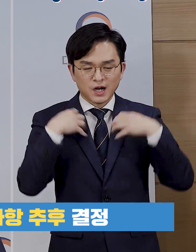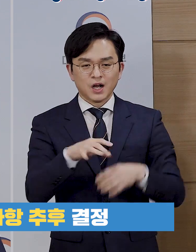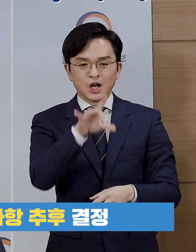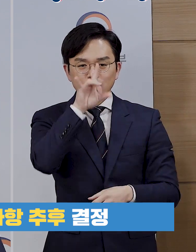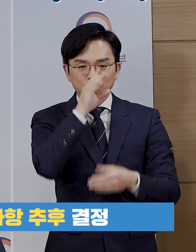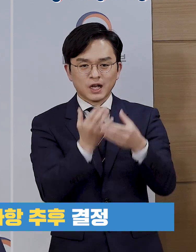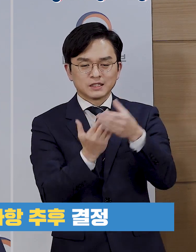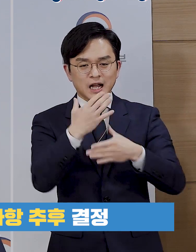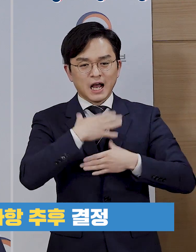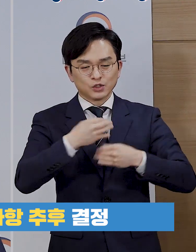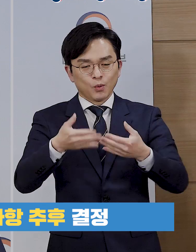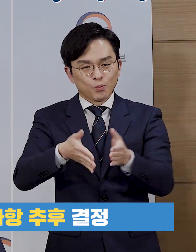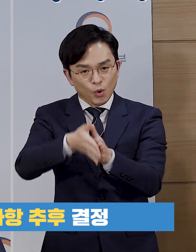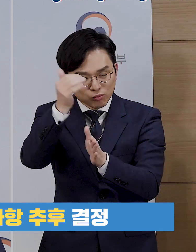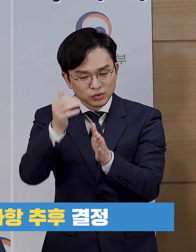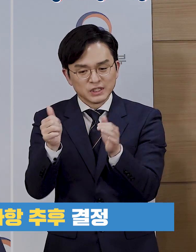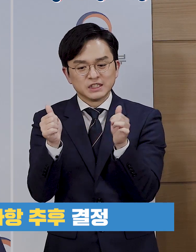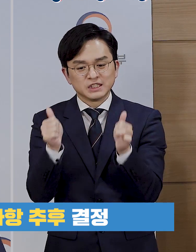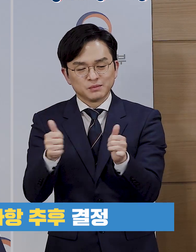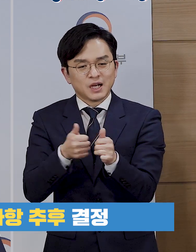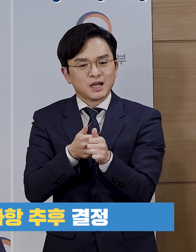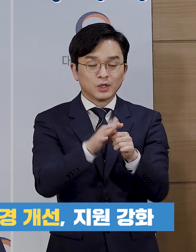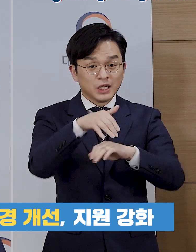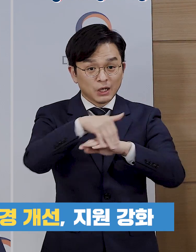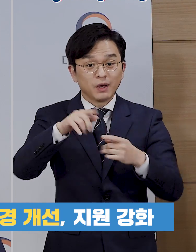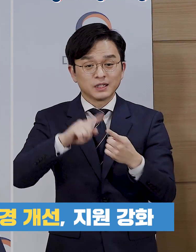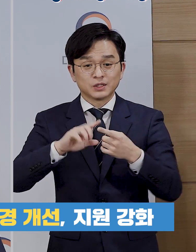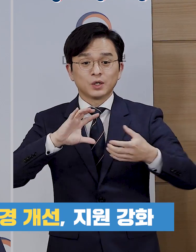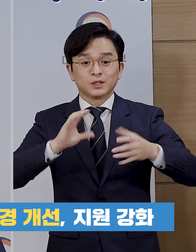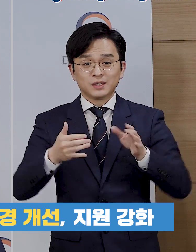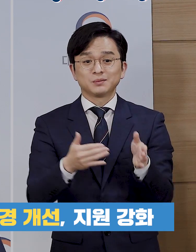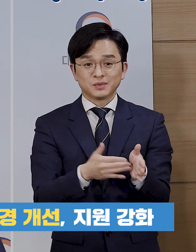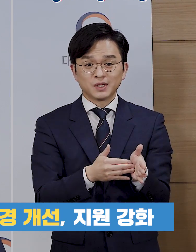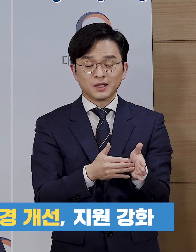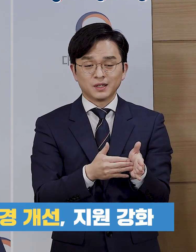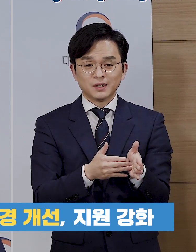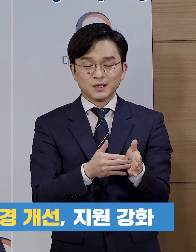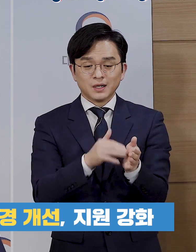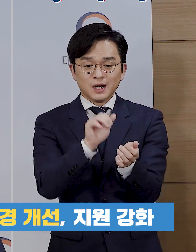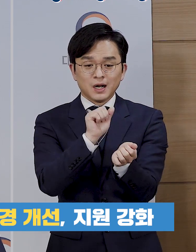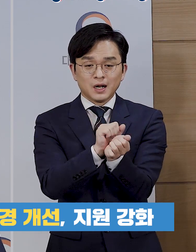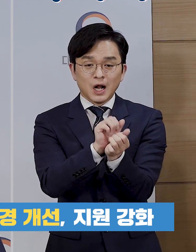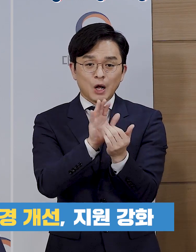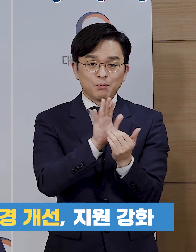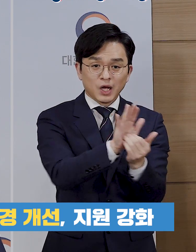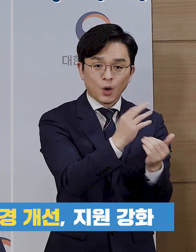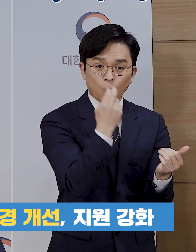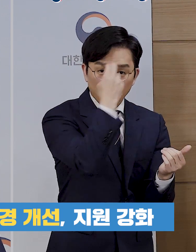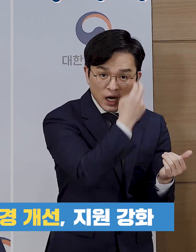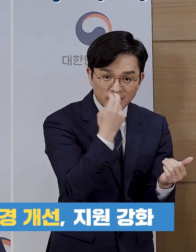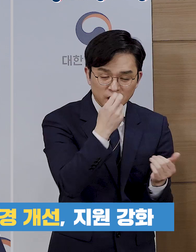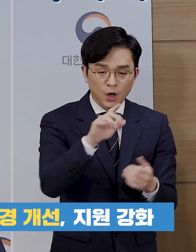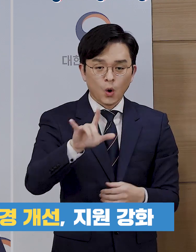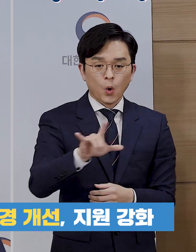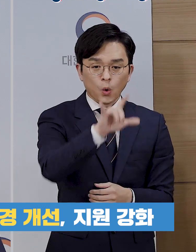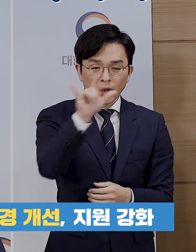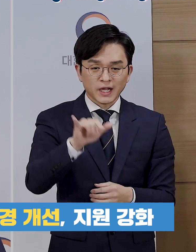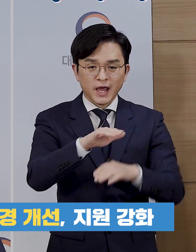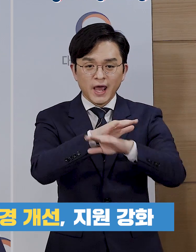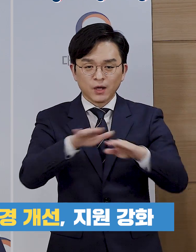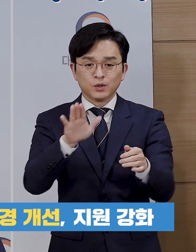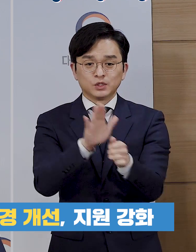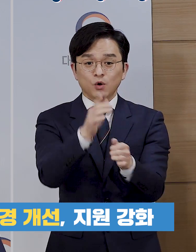중앙재난안전대책본부 심의를 통해 결정해 나갈 계획입니다. 정부는 방역관리와 코로나19 진료를 위해